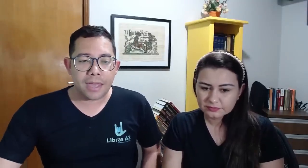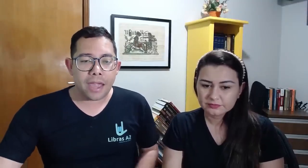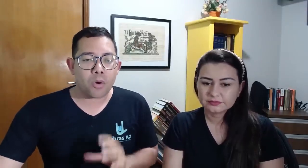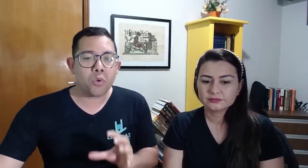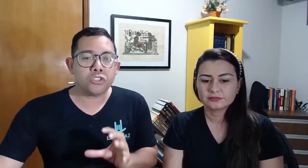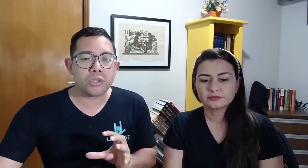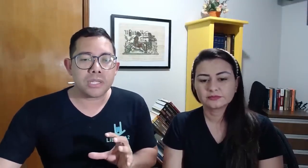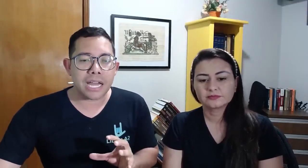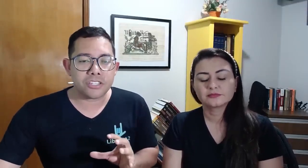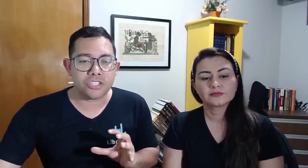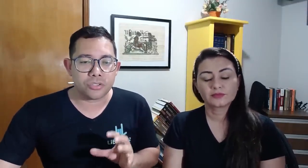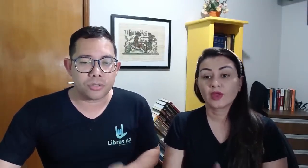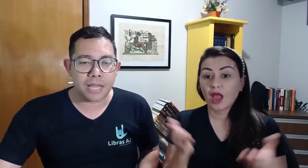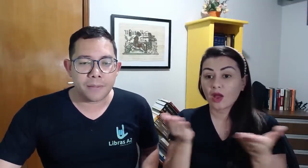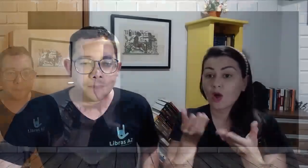a continuidade disso, tá?